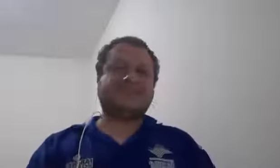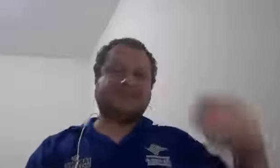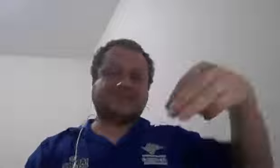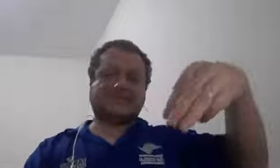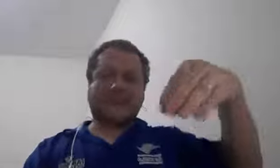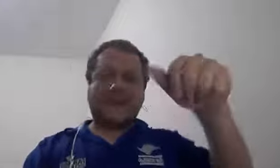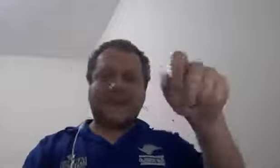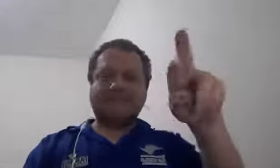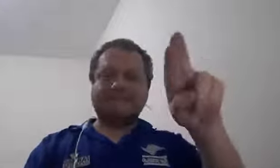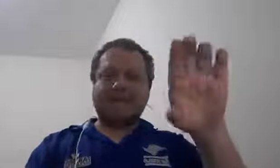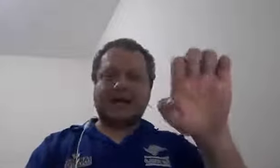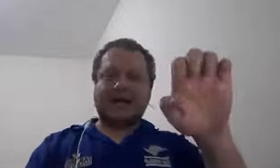Estação